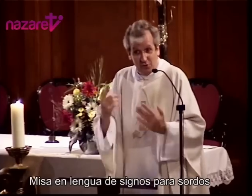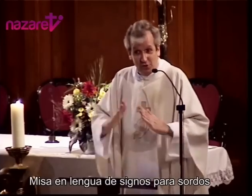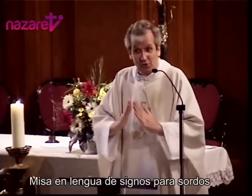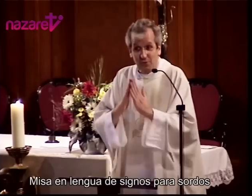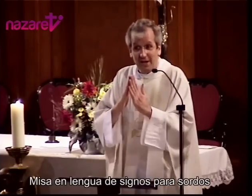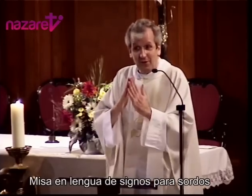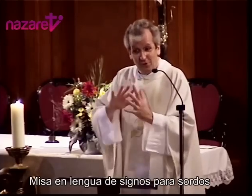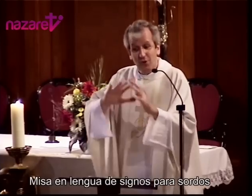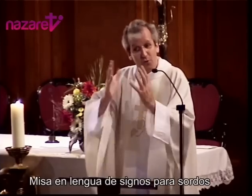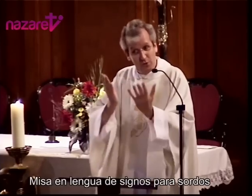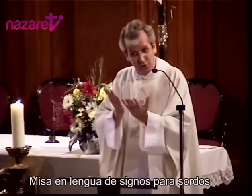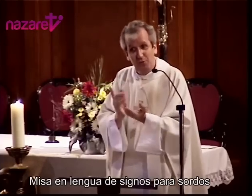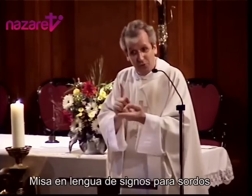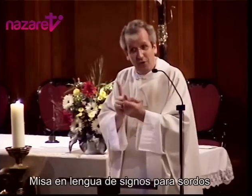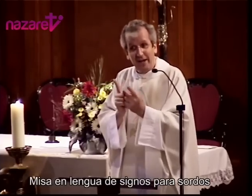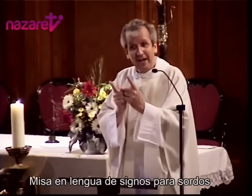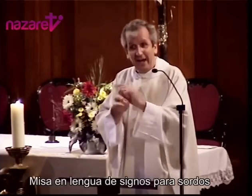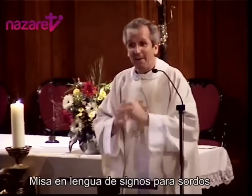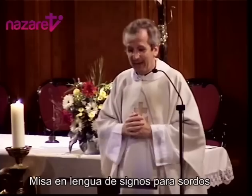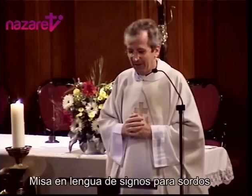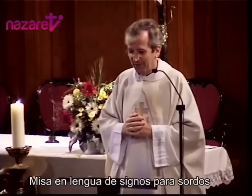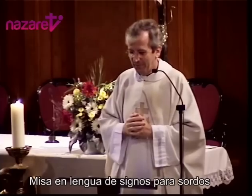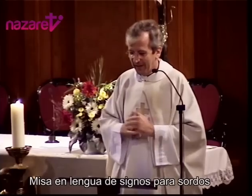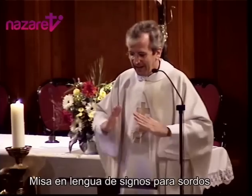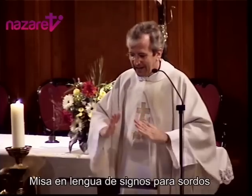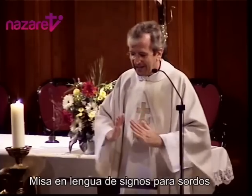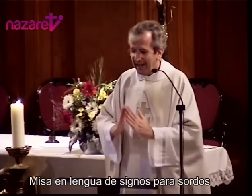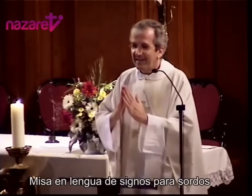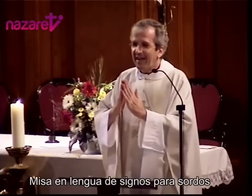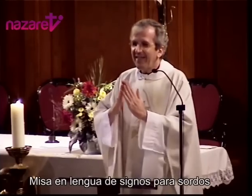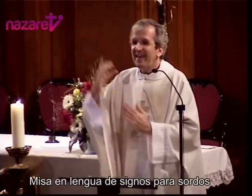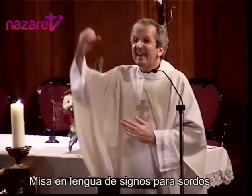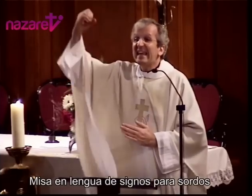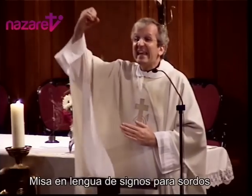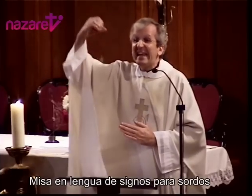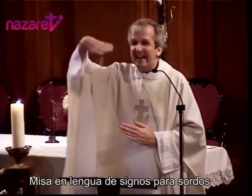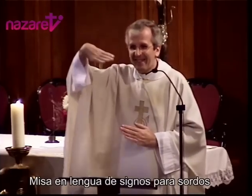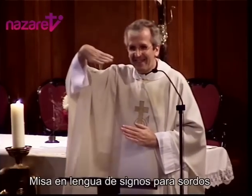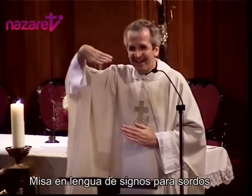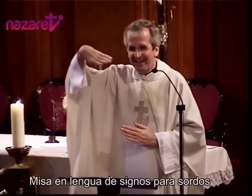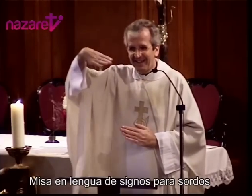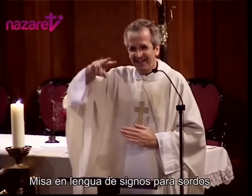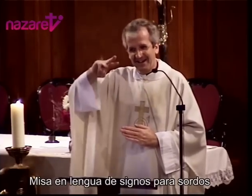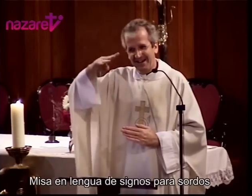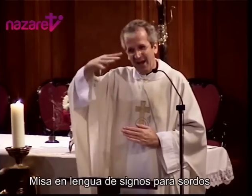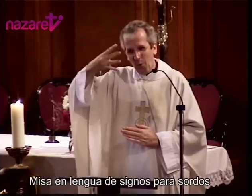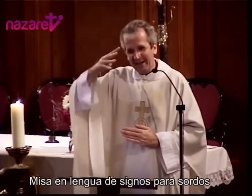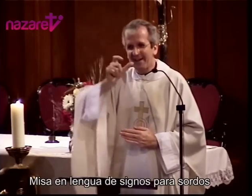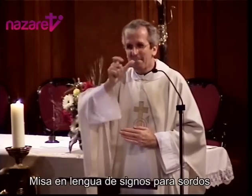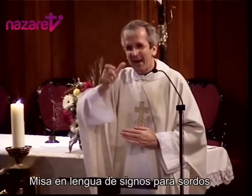somos santos, nuestro mundo irá cambiando. Verdad y gracia. La cuarta palabra